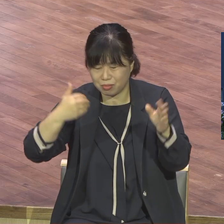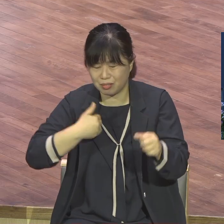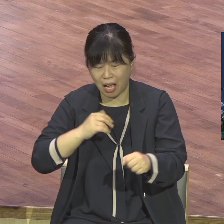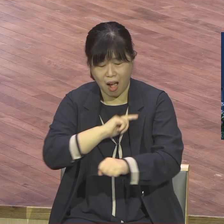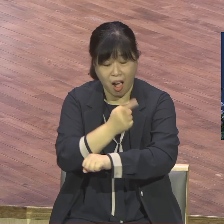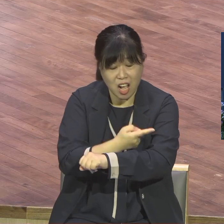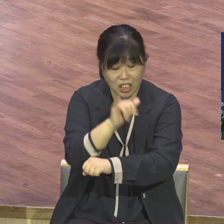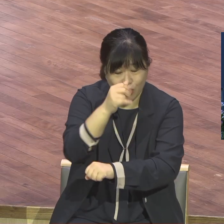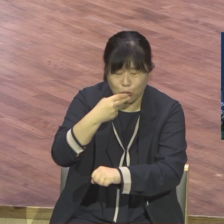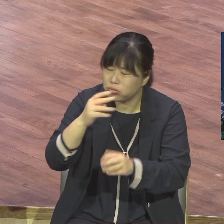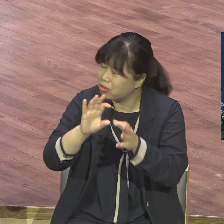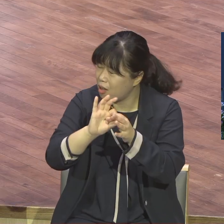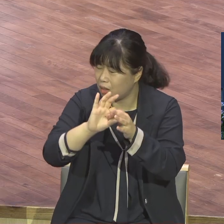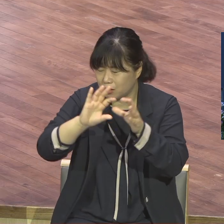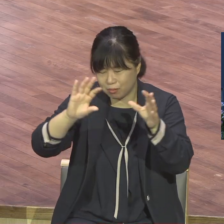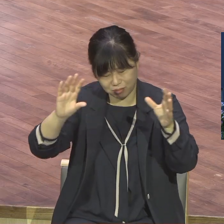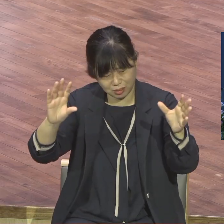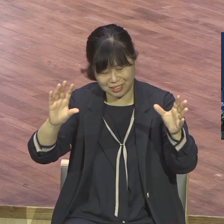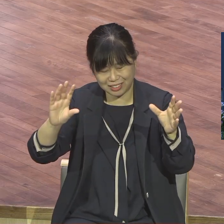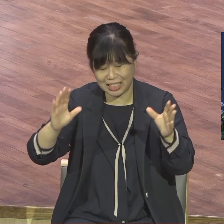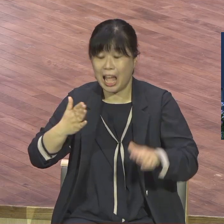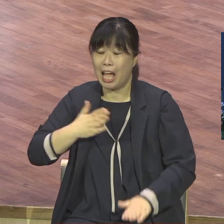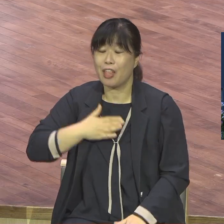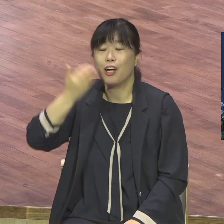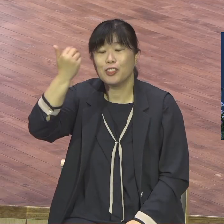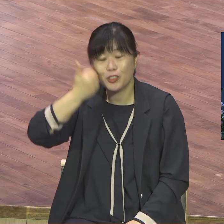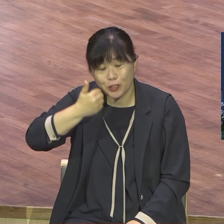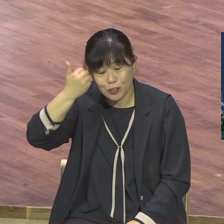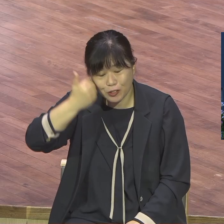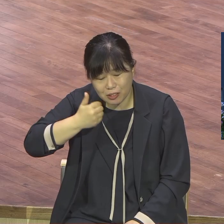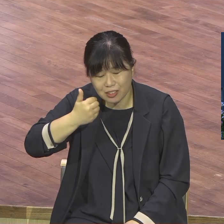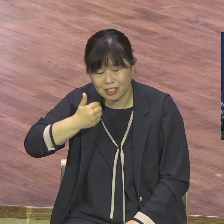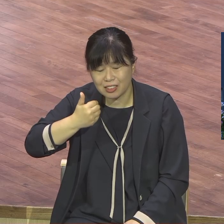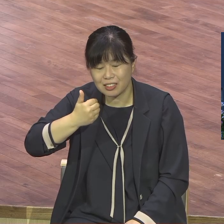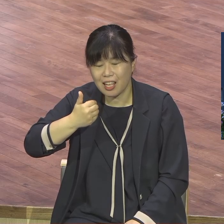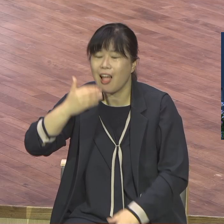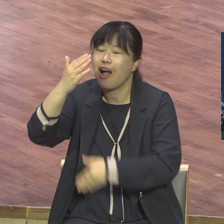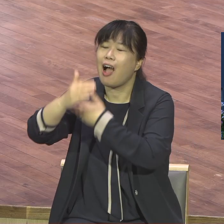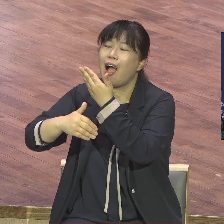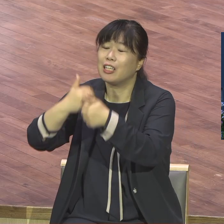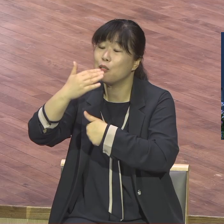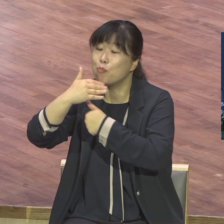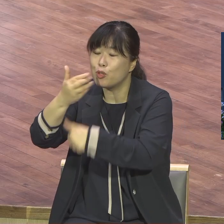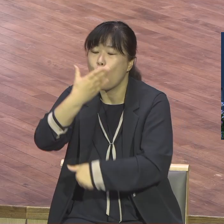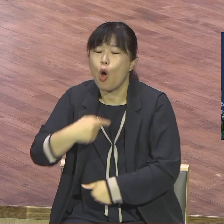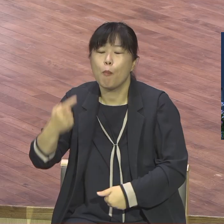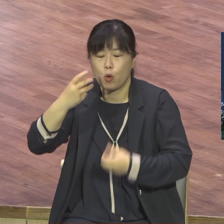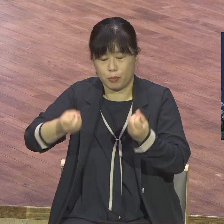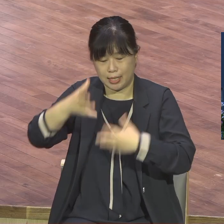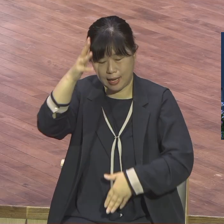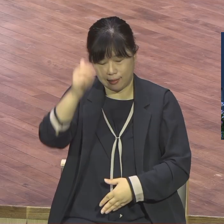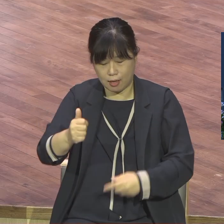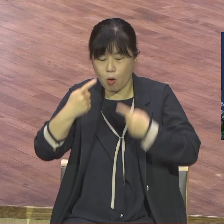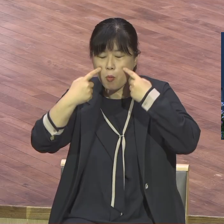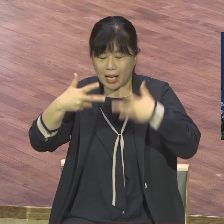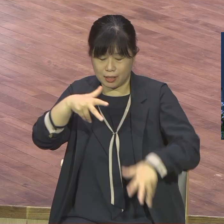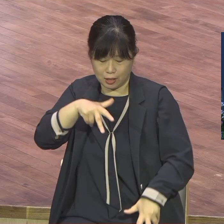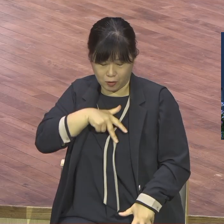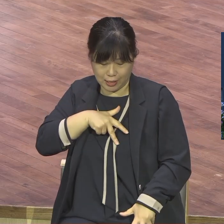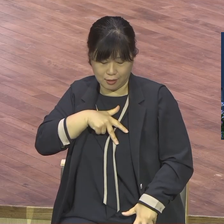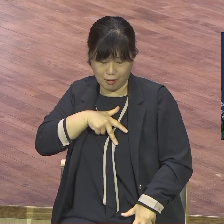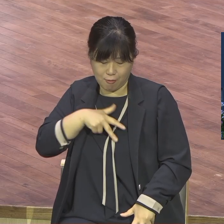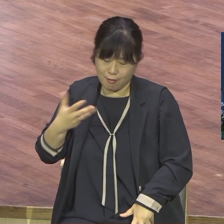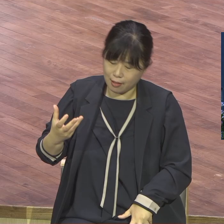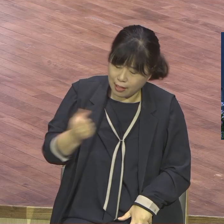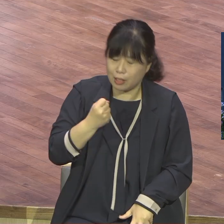나는 하나님께서 이 시대의 영적 재상을 부르셨다라는 영적 정체성을 가지고 하나님 앞에서 주신